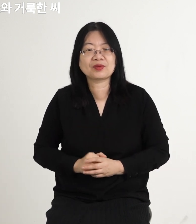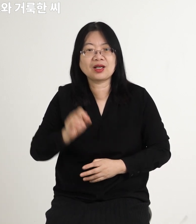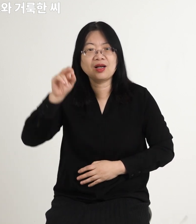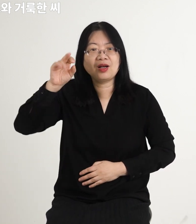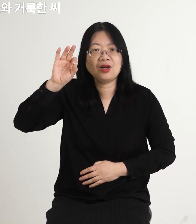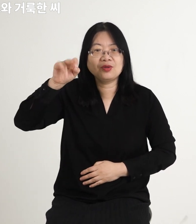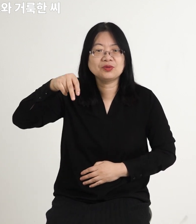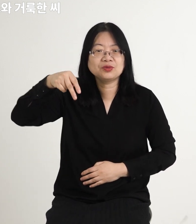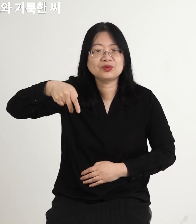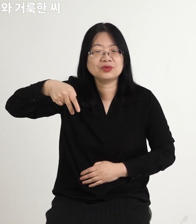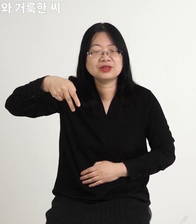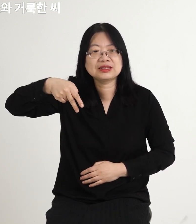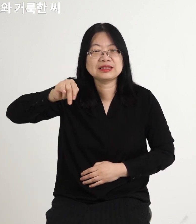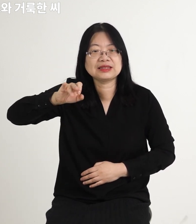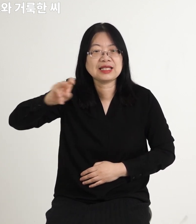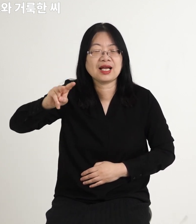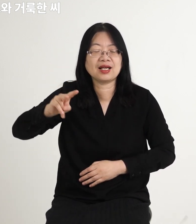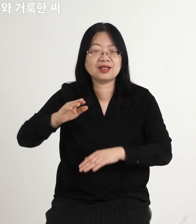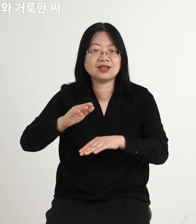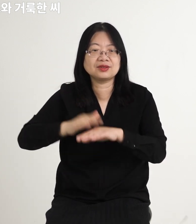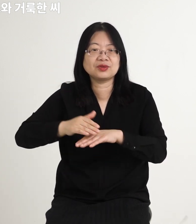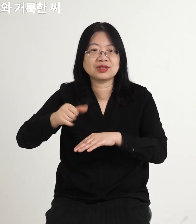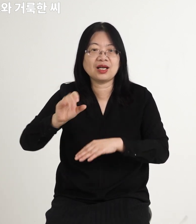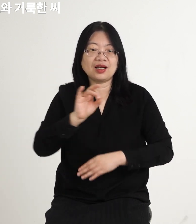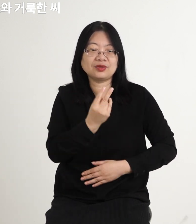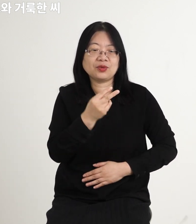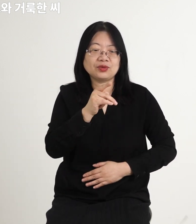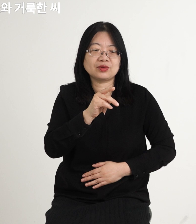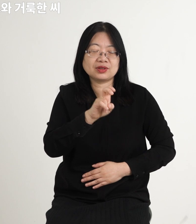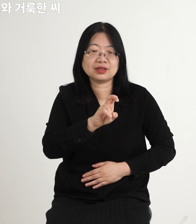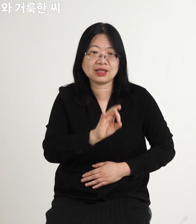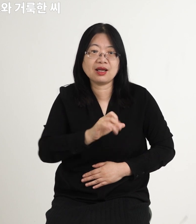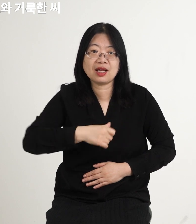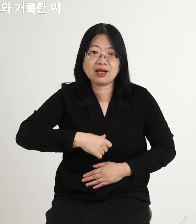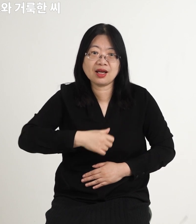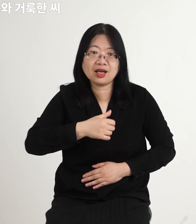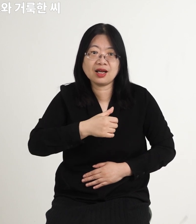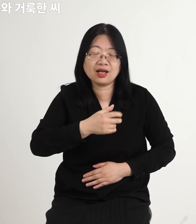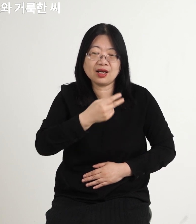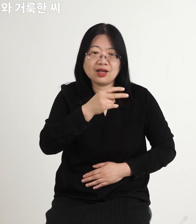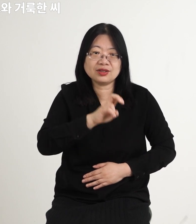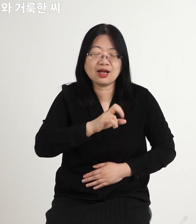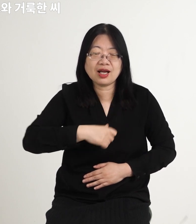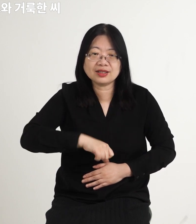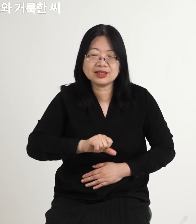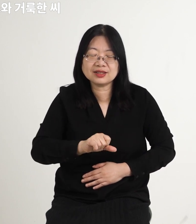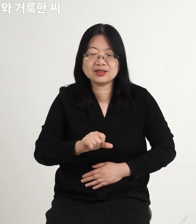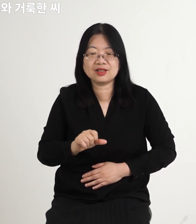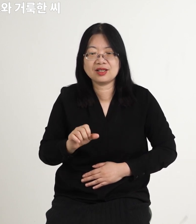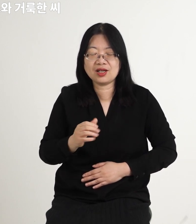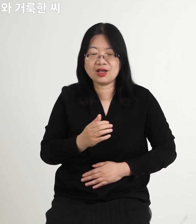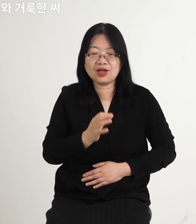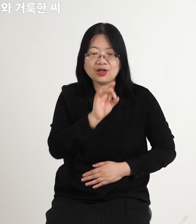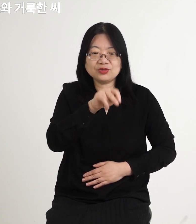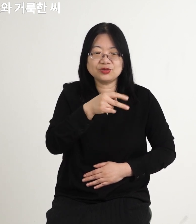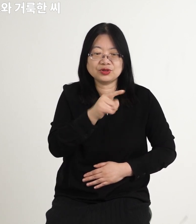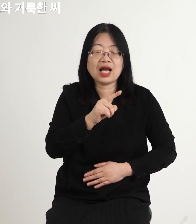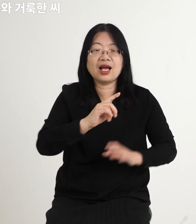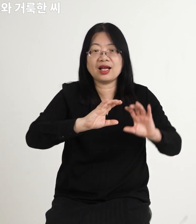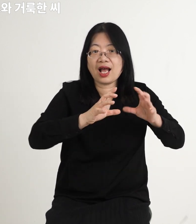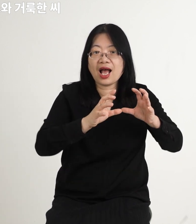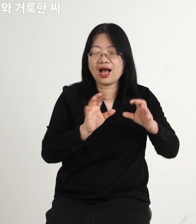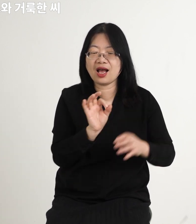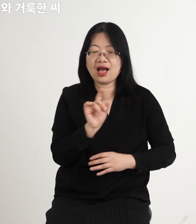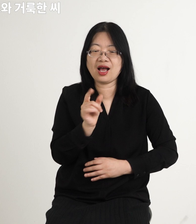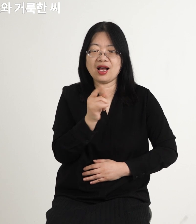우시야의 손자 요담의 아들인 유다의 아스 왕 때에, 자, 여러분 앞을 보세요.